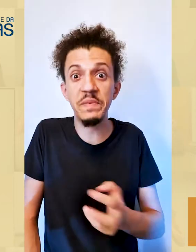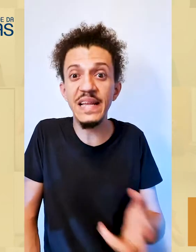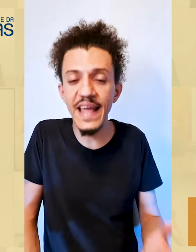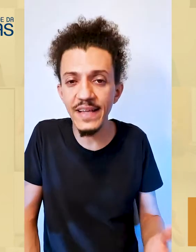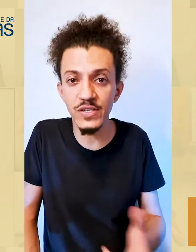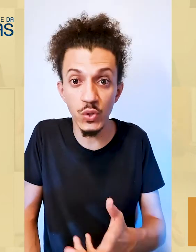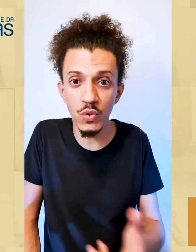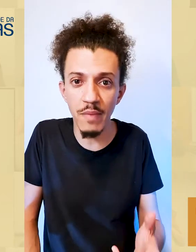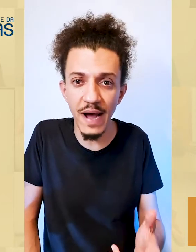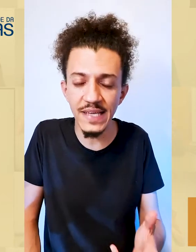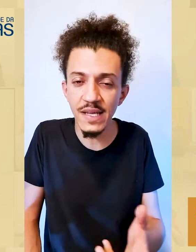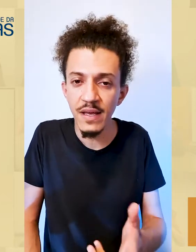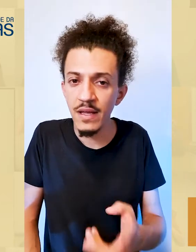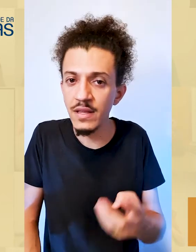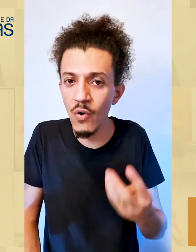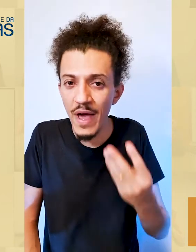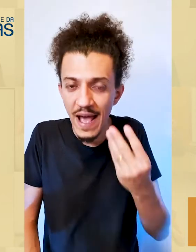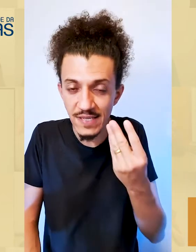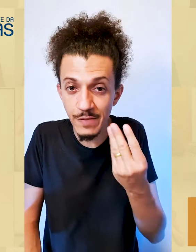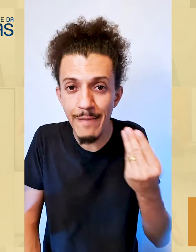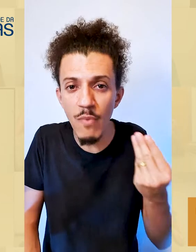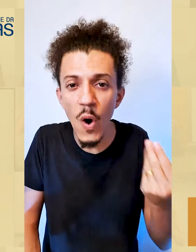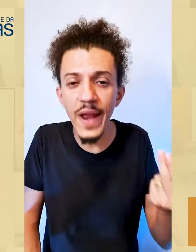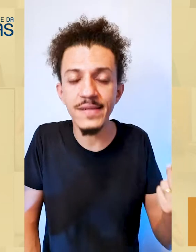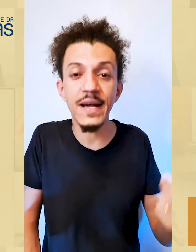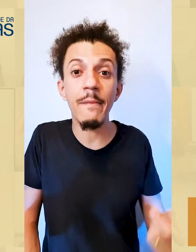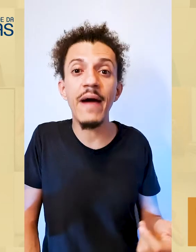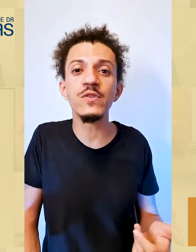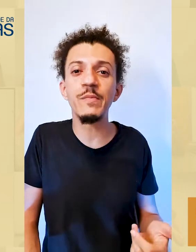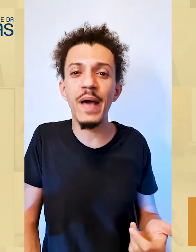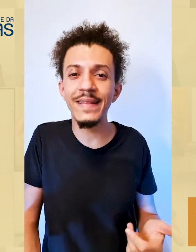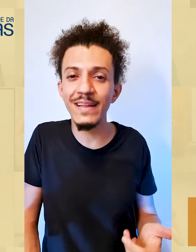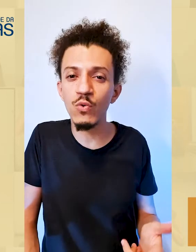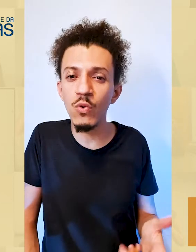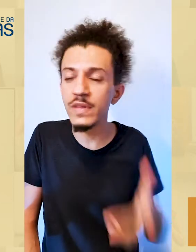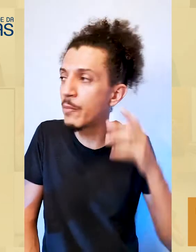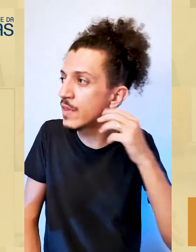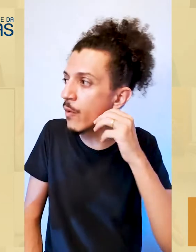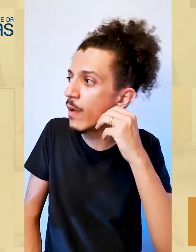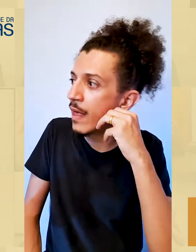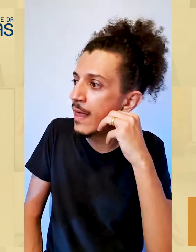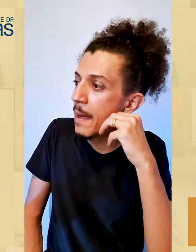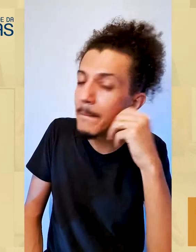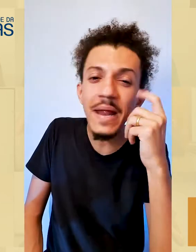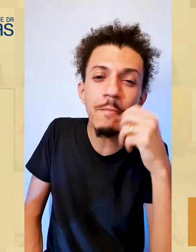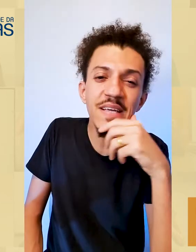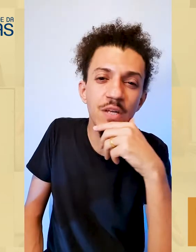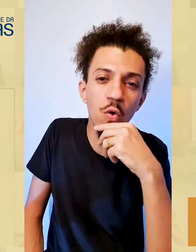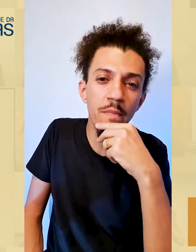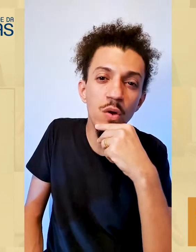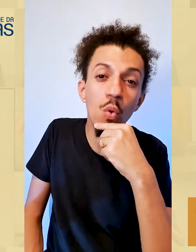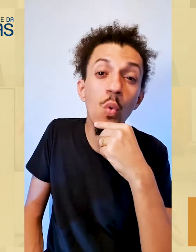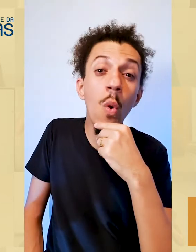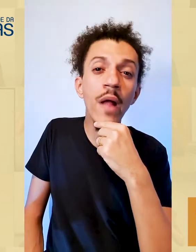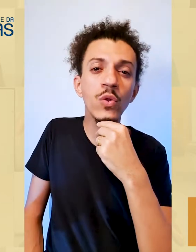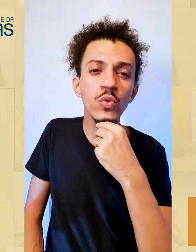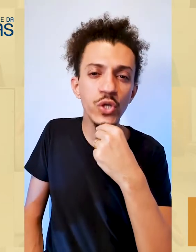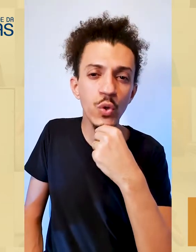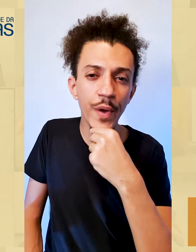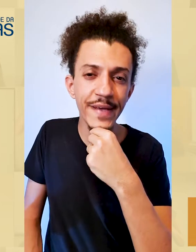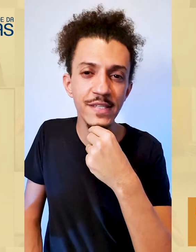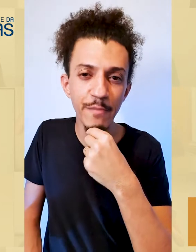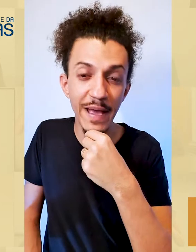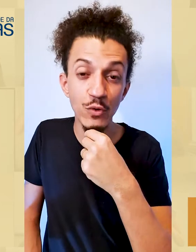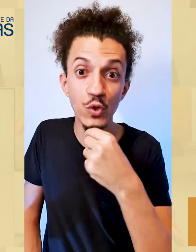dos bilhetes e tudo mais, então essas memórias acabaram se perdendo com o tempo. Então, pare e pensa comigo. Quanto